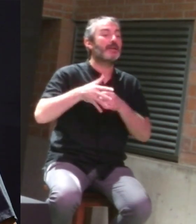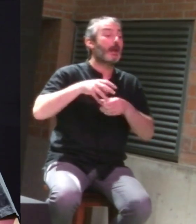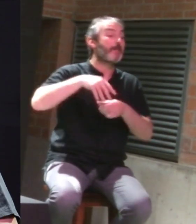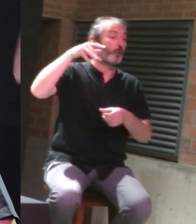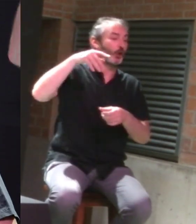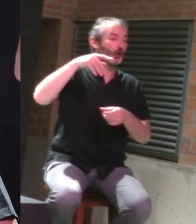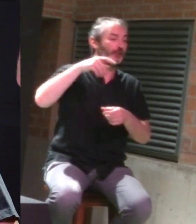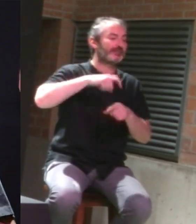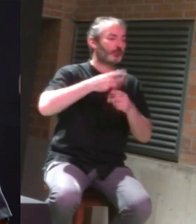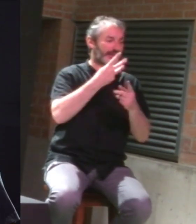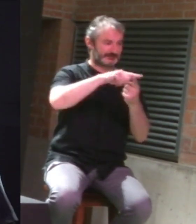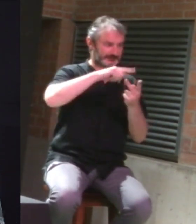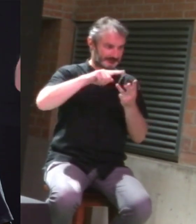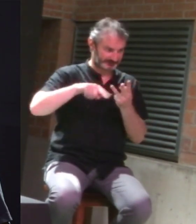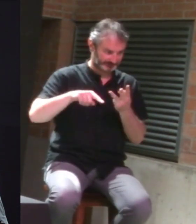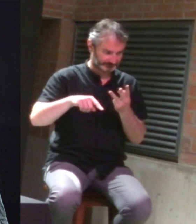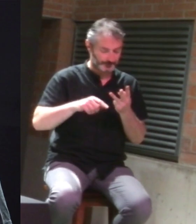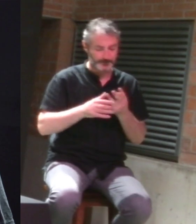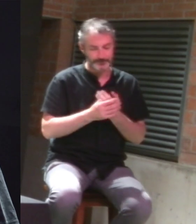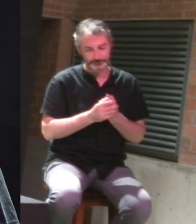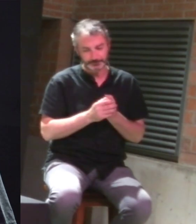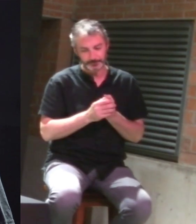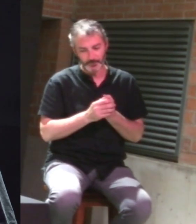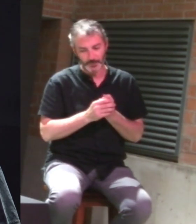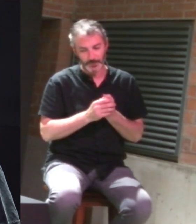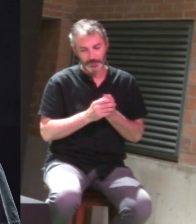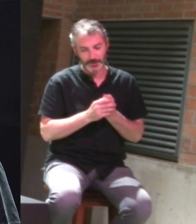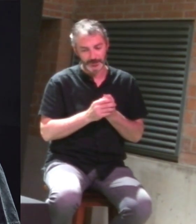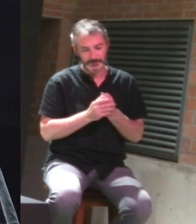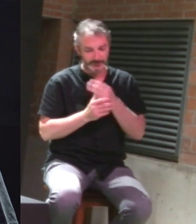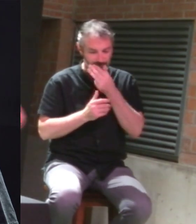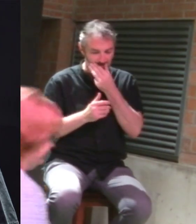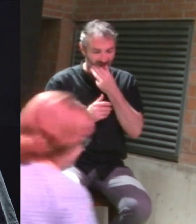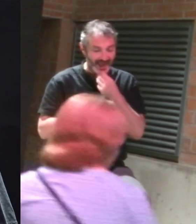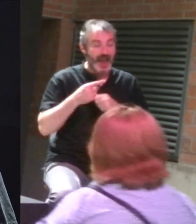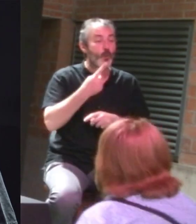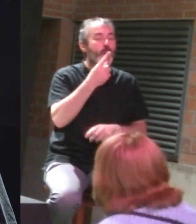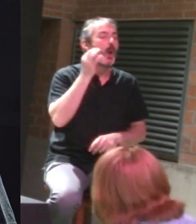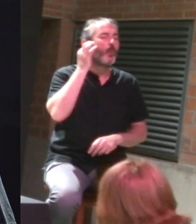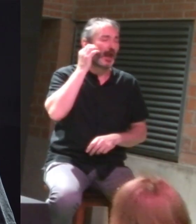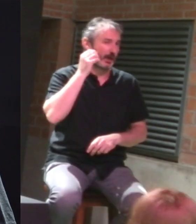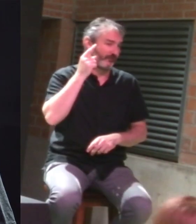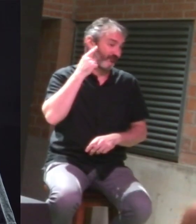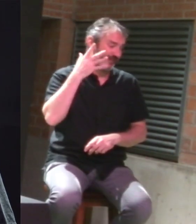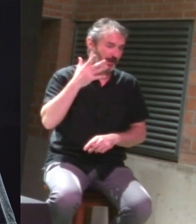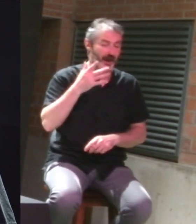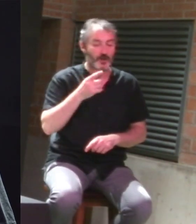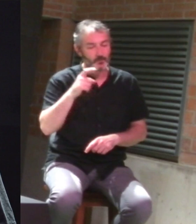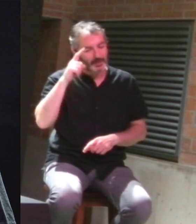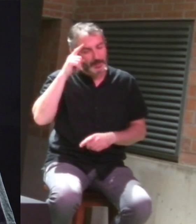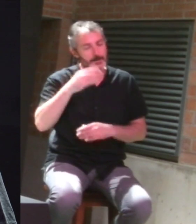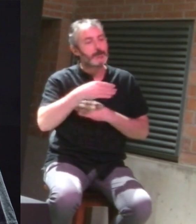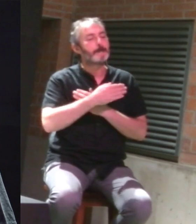las mujeres de, con oficio, digamos, tan solo se conoce a una dirigente femenina conocida